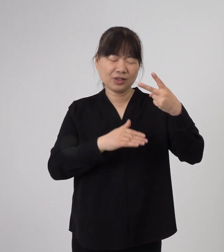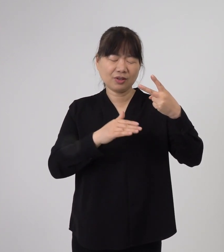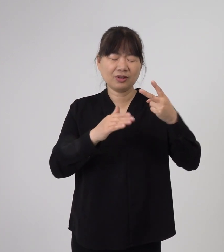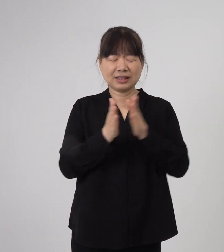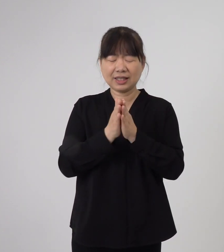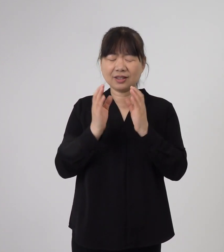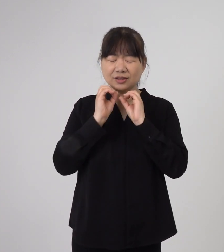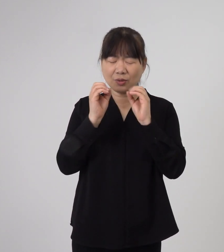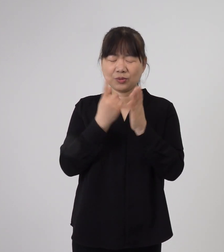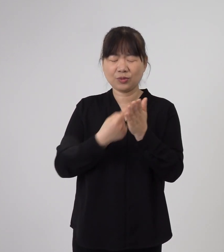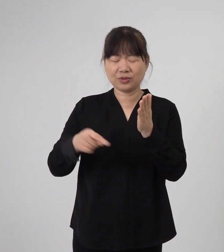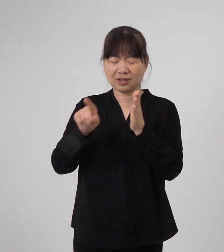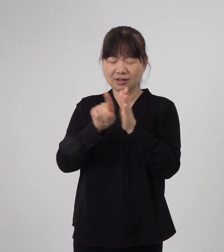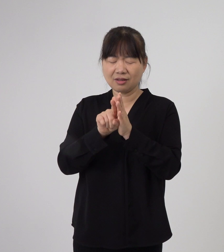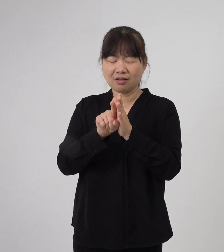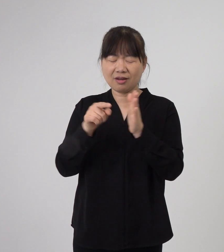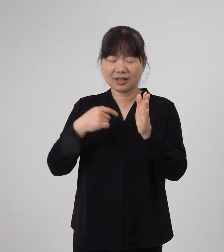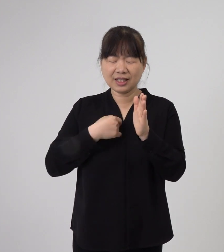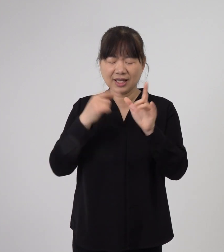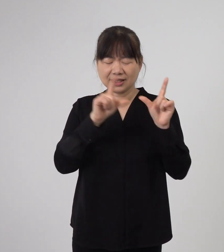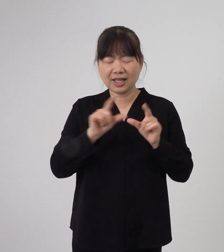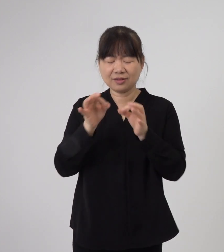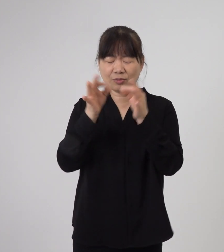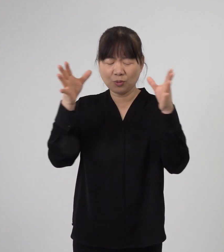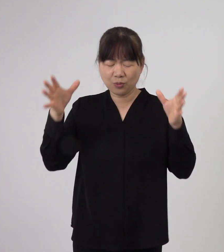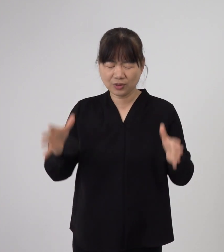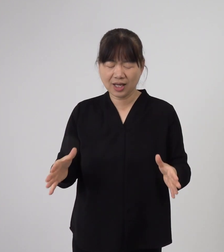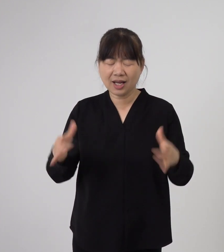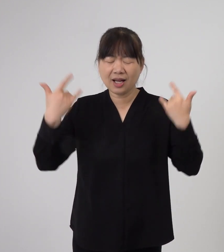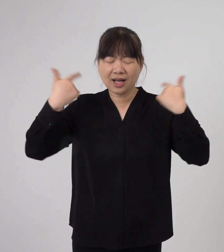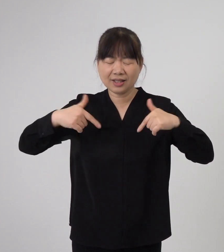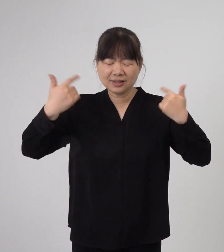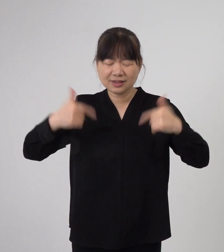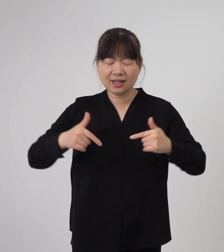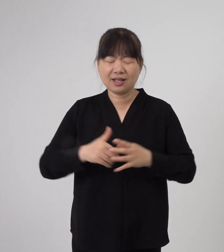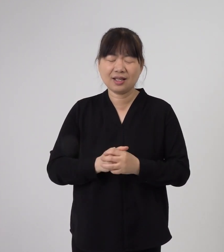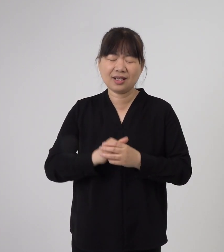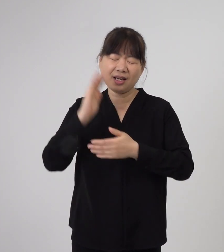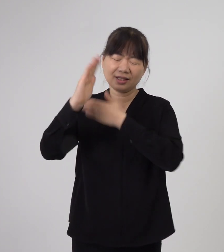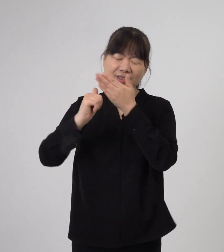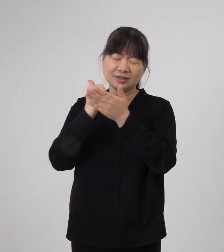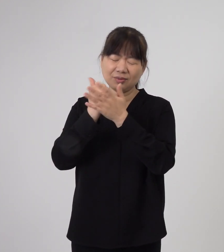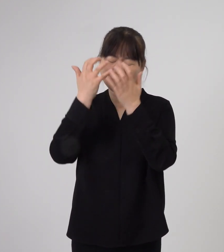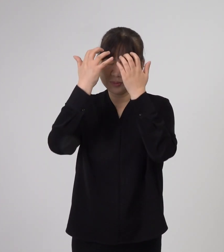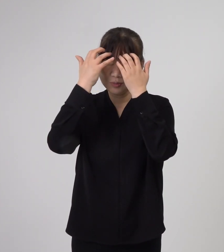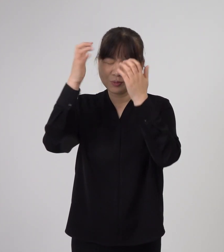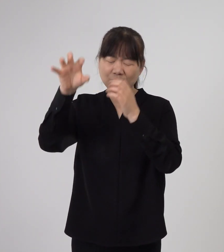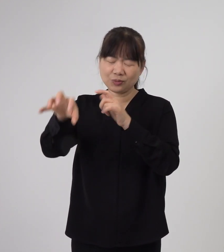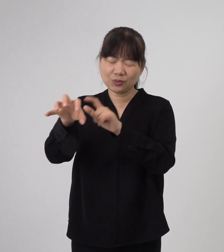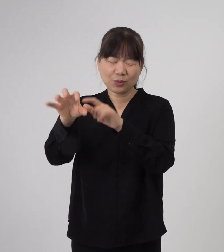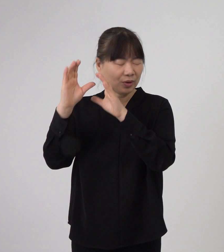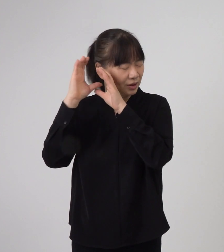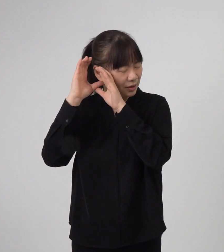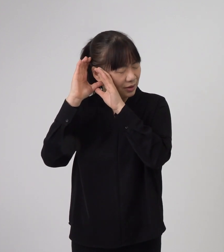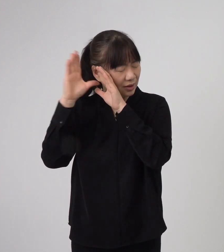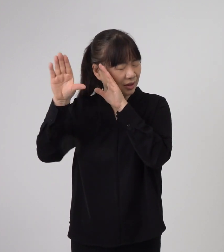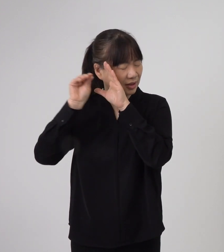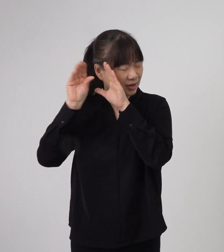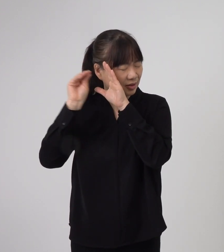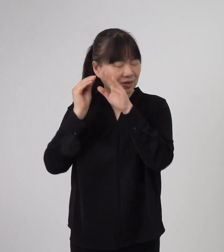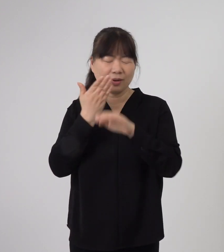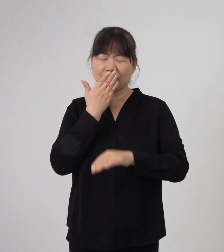선교를 위해서 내 사는 날 동안 언제나 하나님의 고통의 현장을 귀 기울여 들을 수